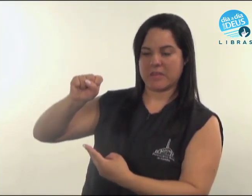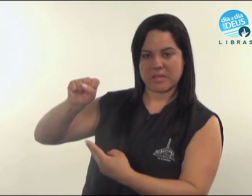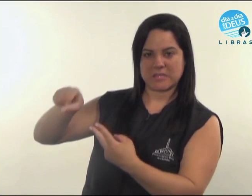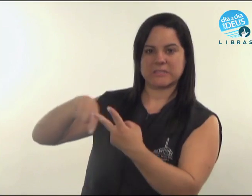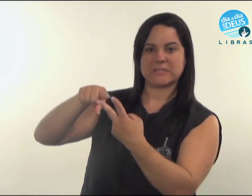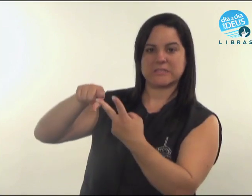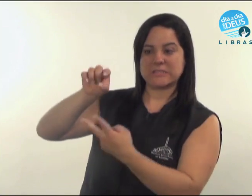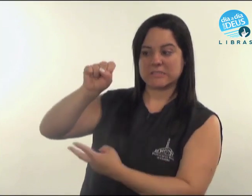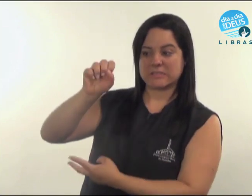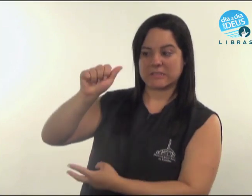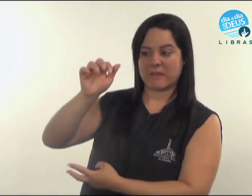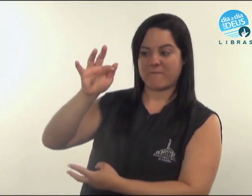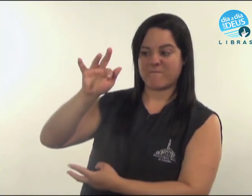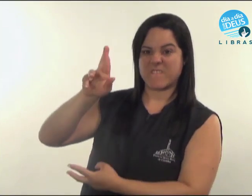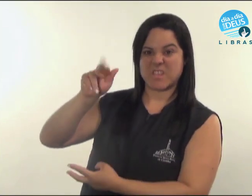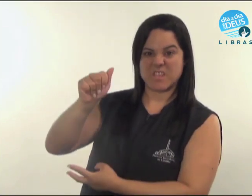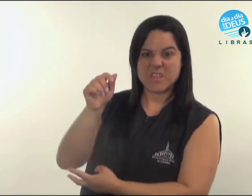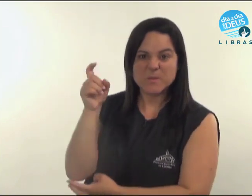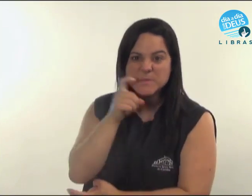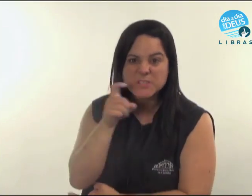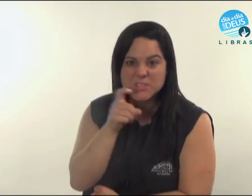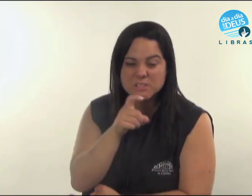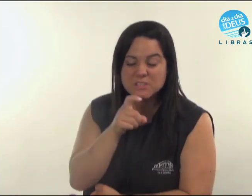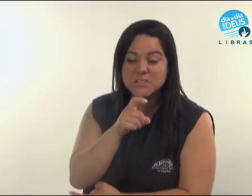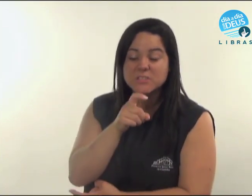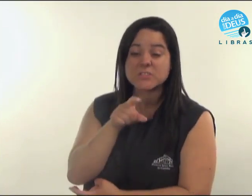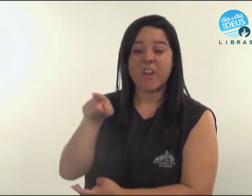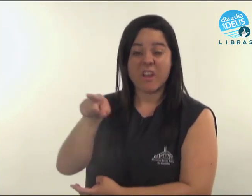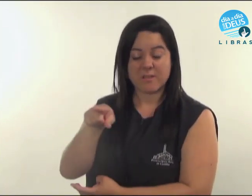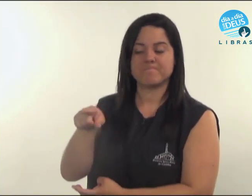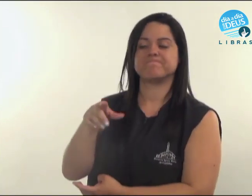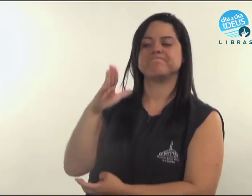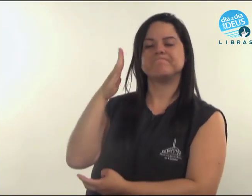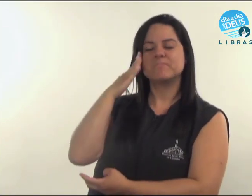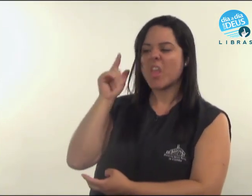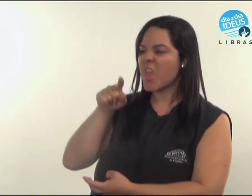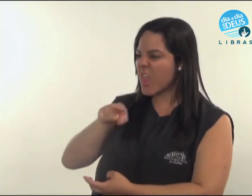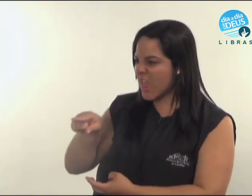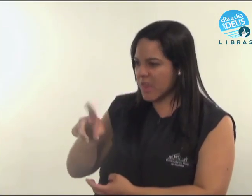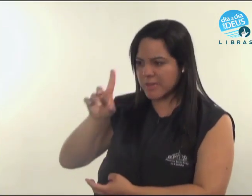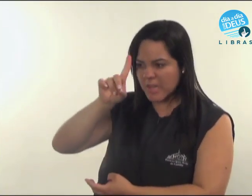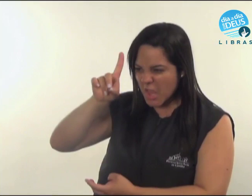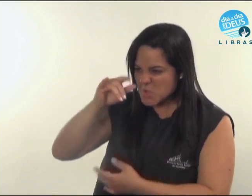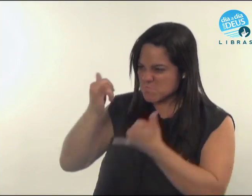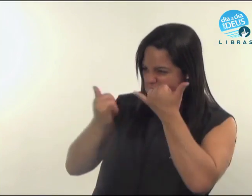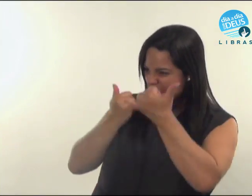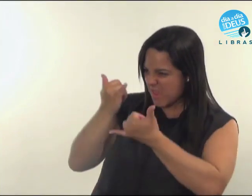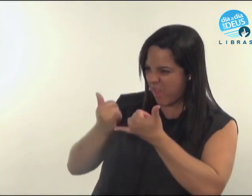assim: olha, filho, com Deus não se brinca.